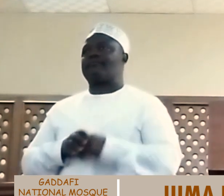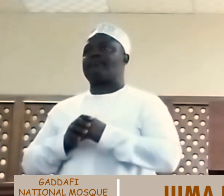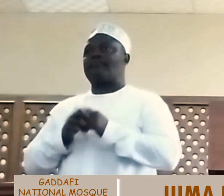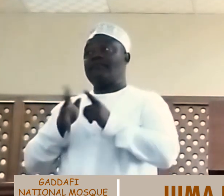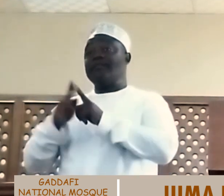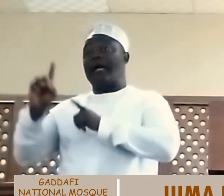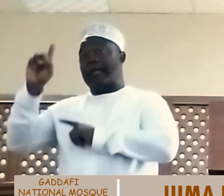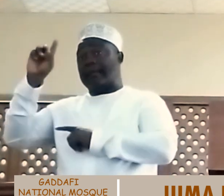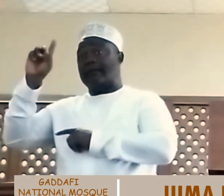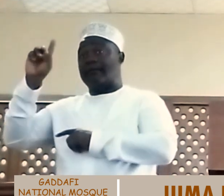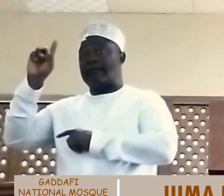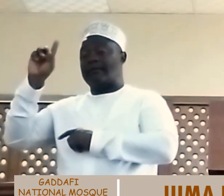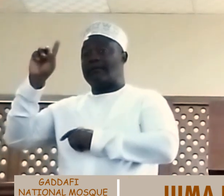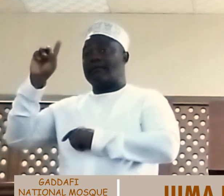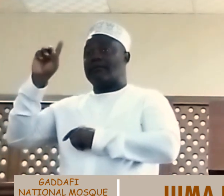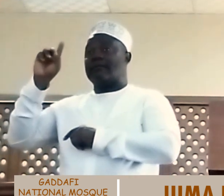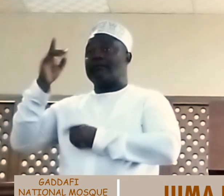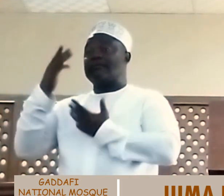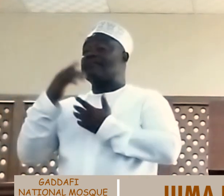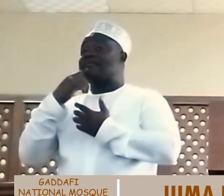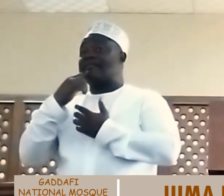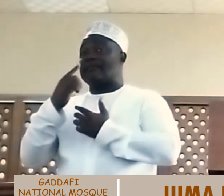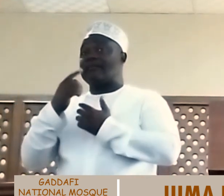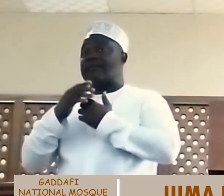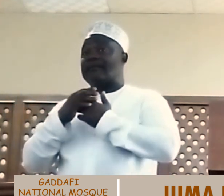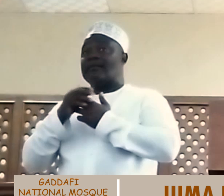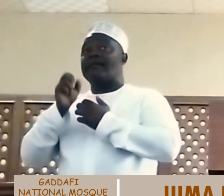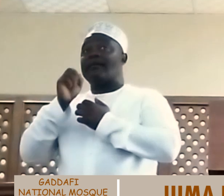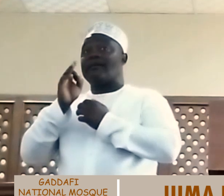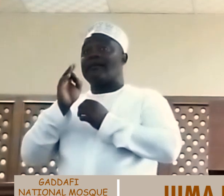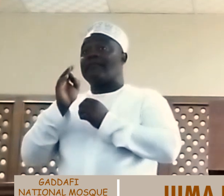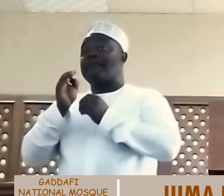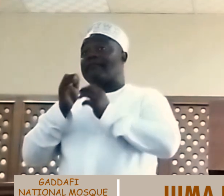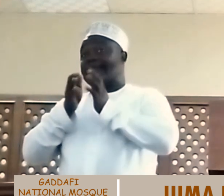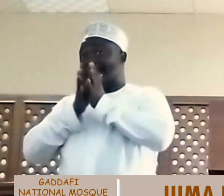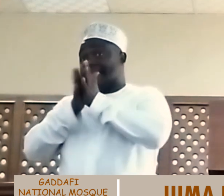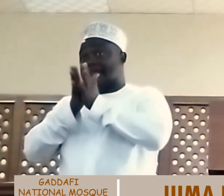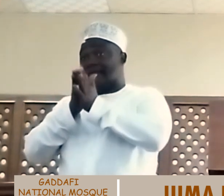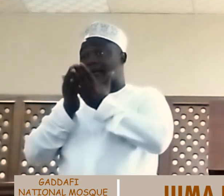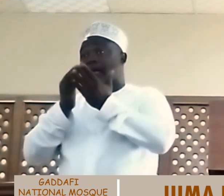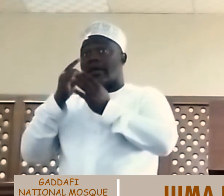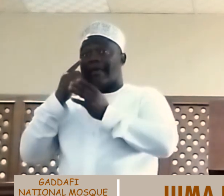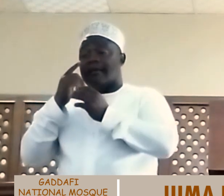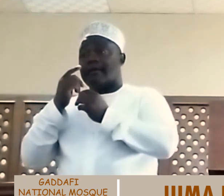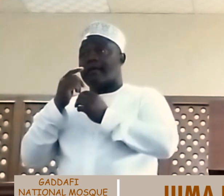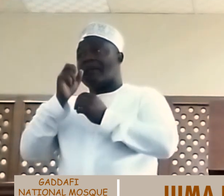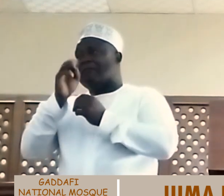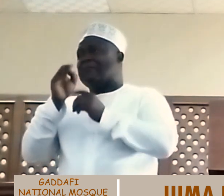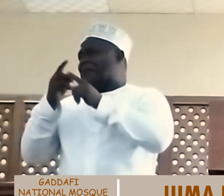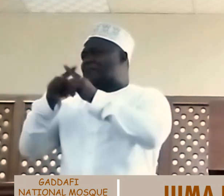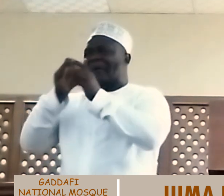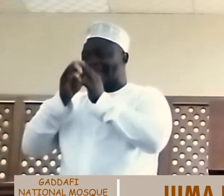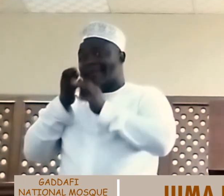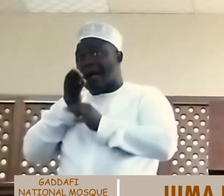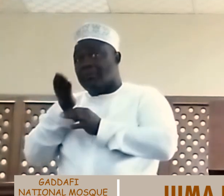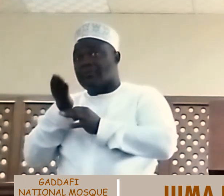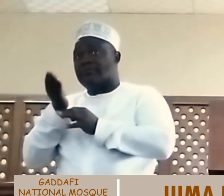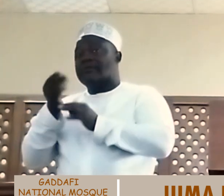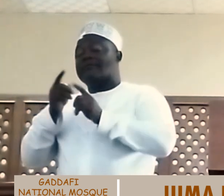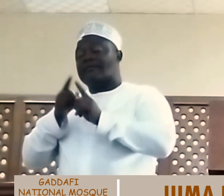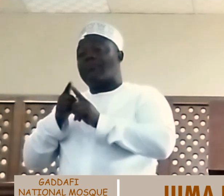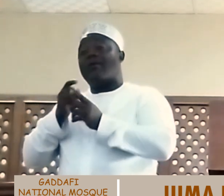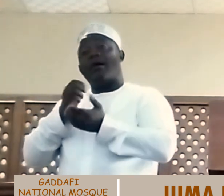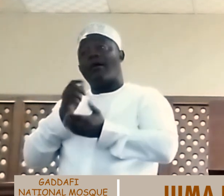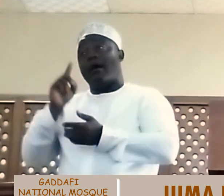تعالى يكتب آثار الخير وآثار الشر